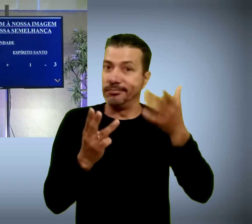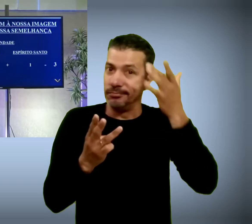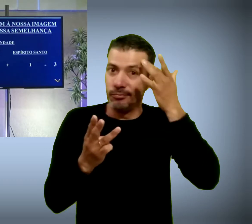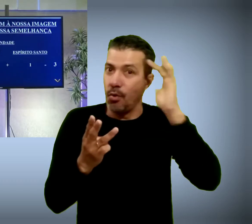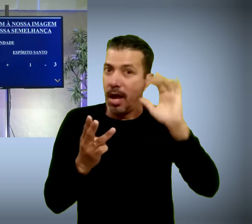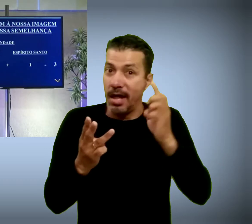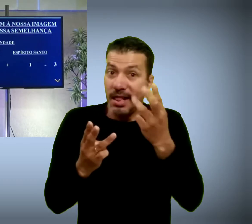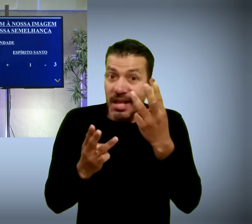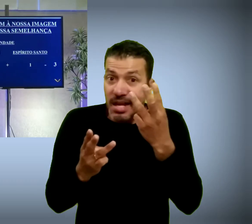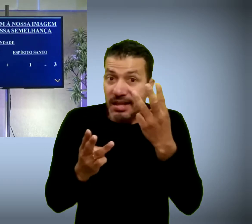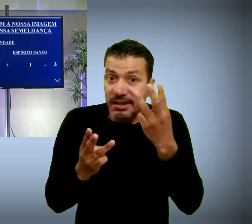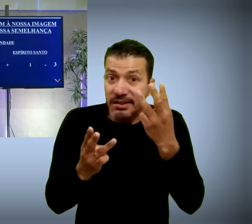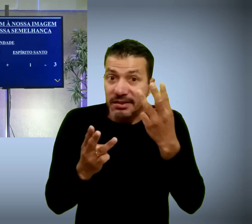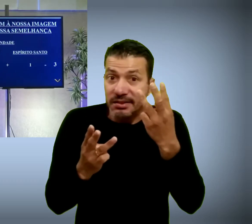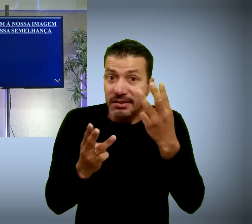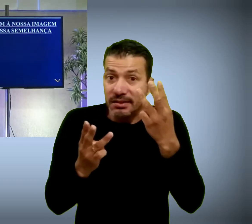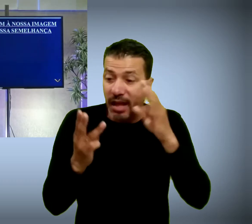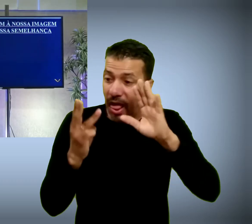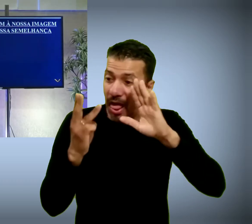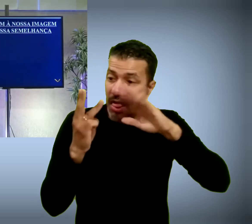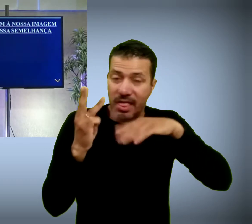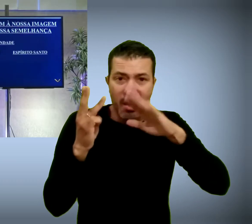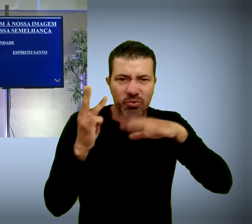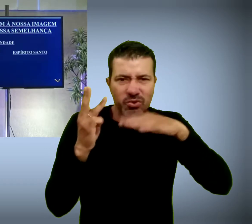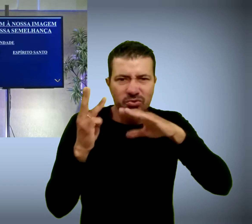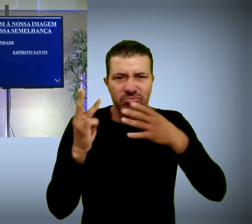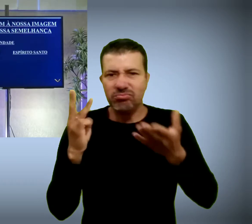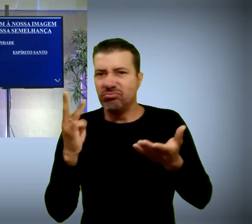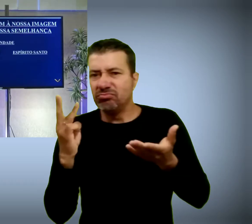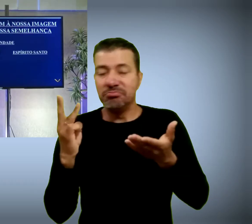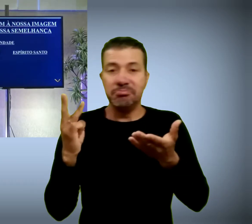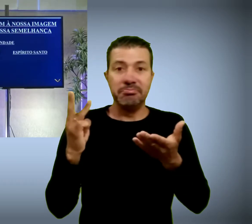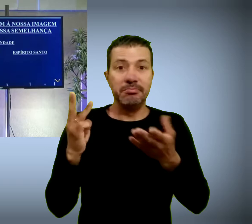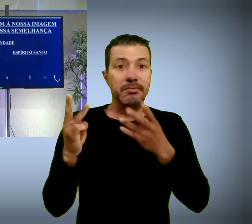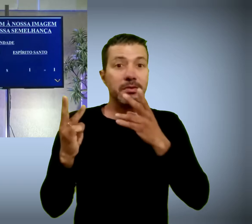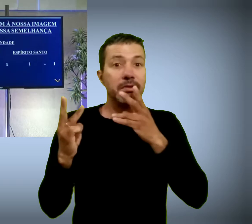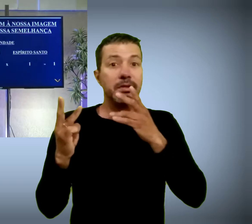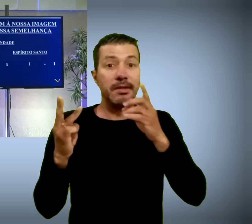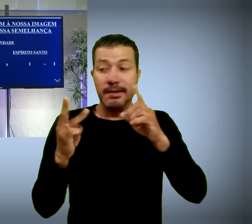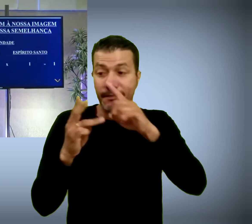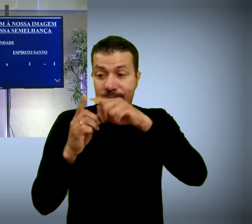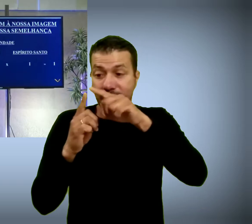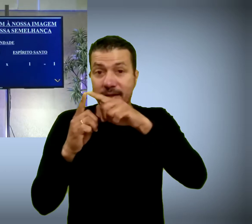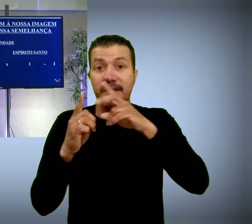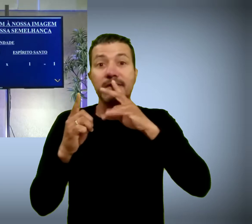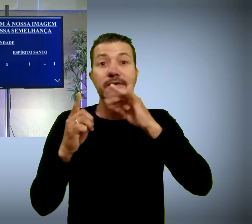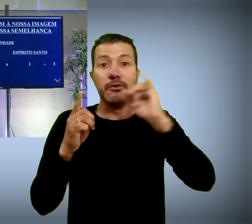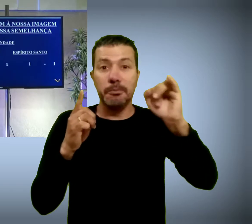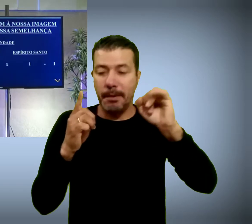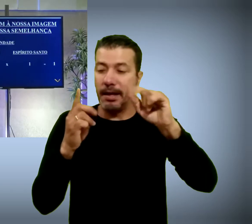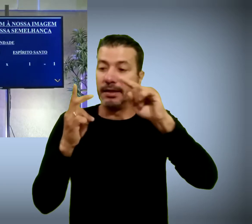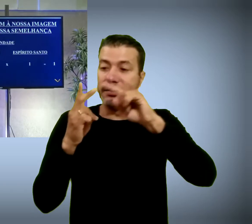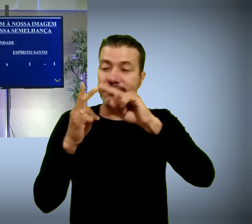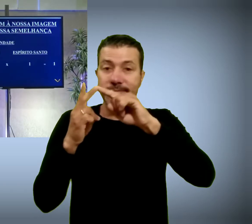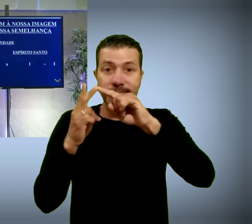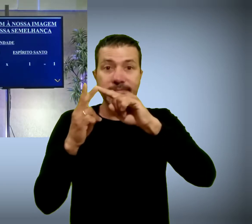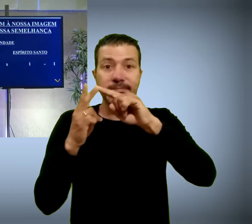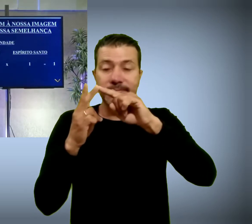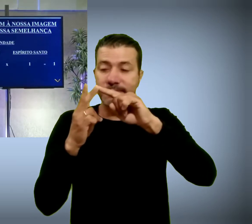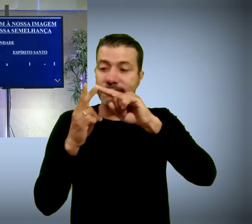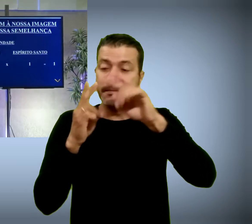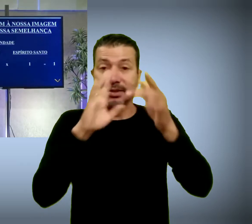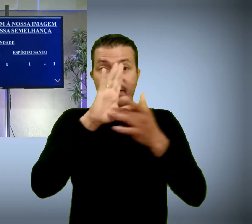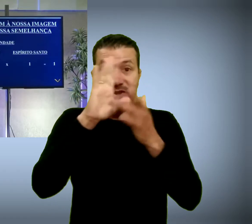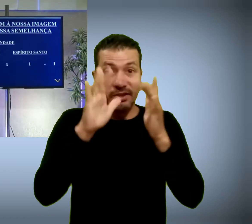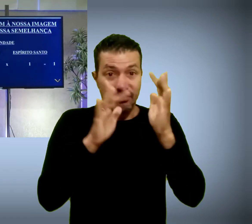assim. Então como é que é? É assim, nós temos Deus Pai, que se multiplica em Jesus e que se multiplica